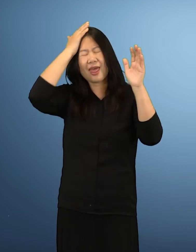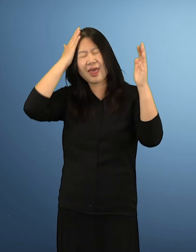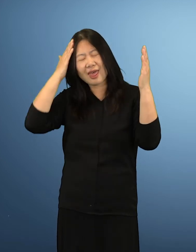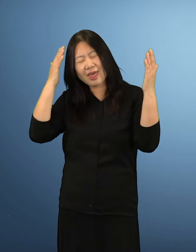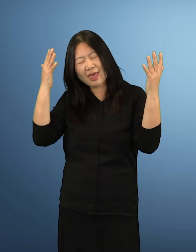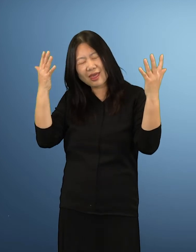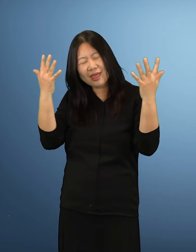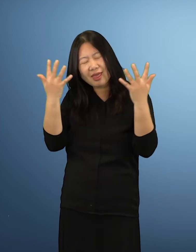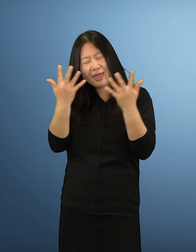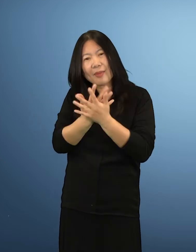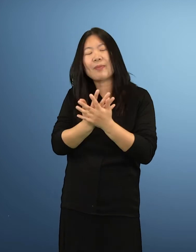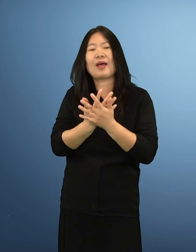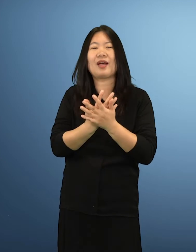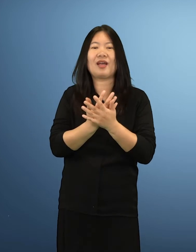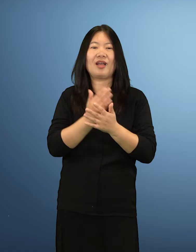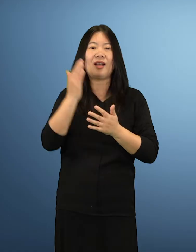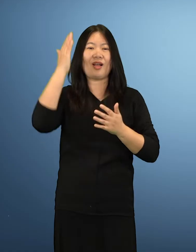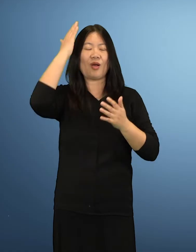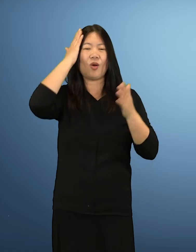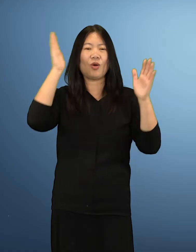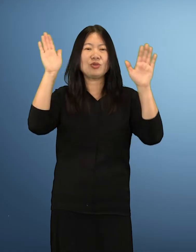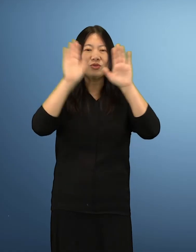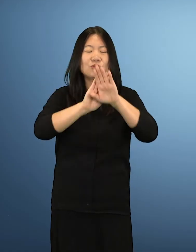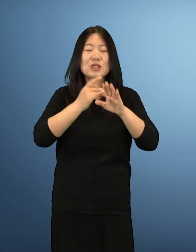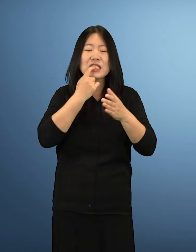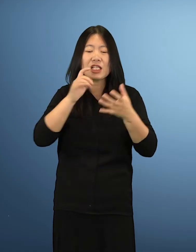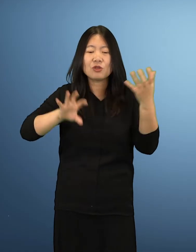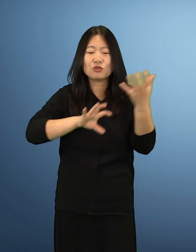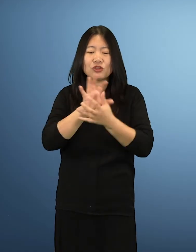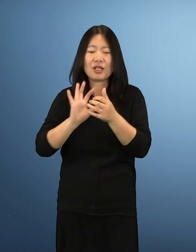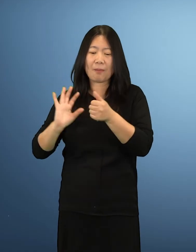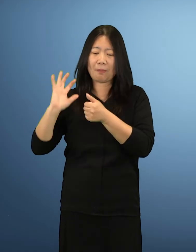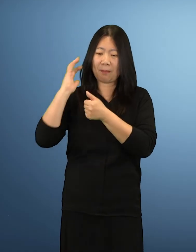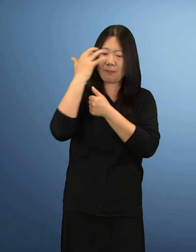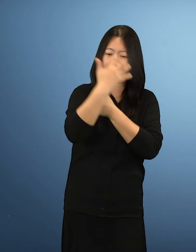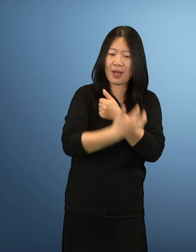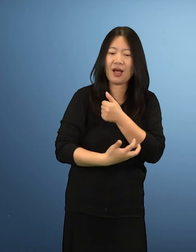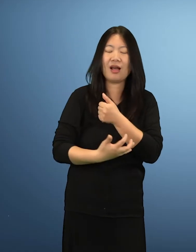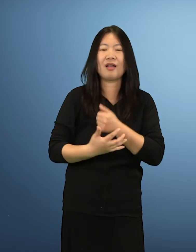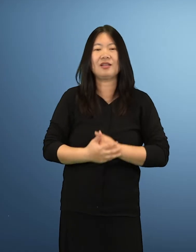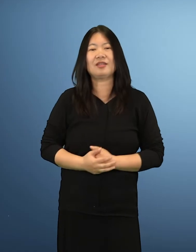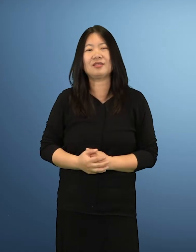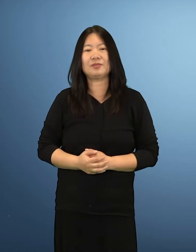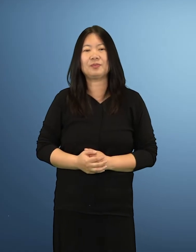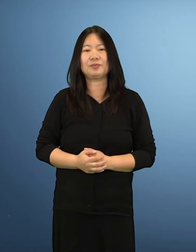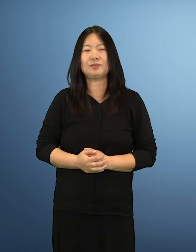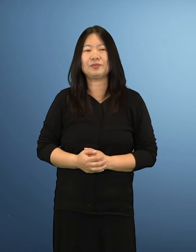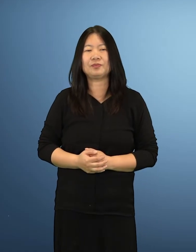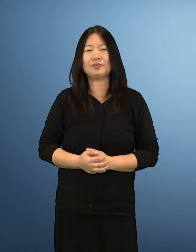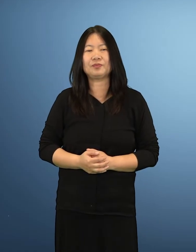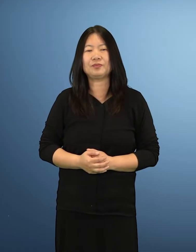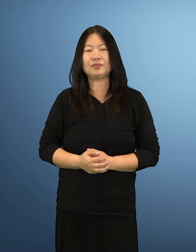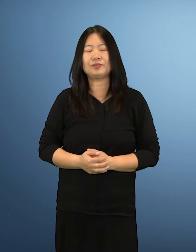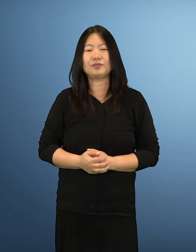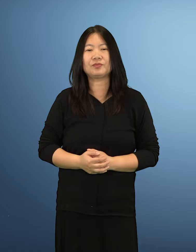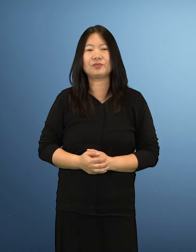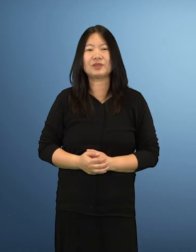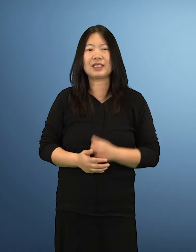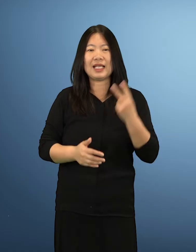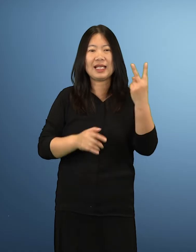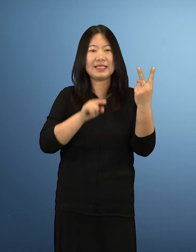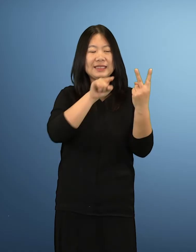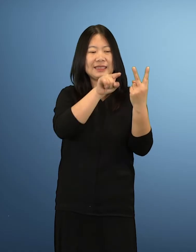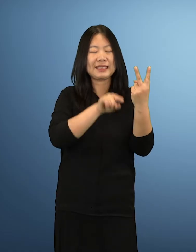것이며 어두운 구름이 덮어지는 날이 될 것이다. 그런데